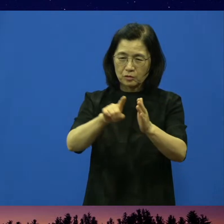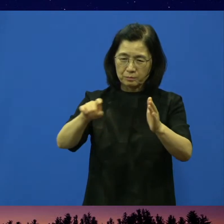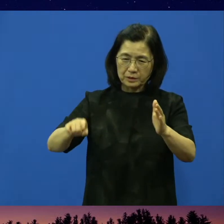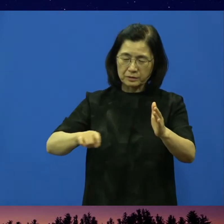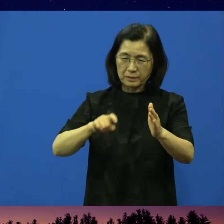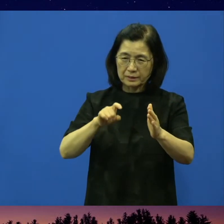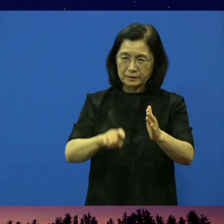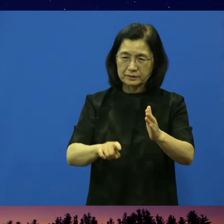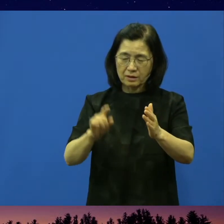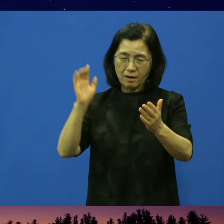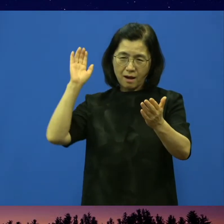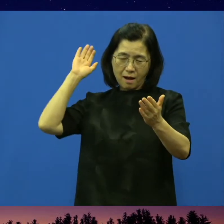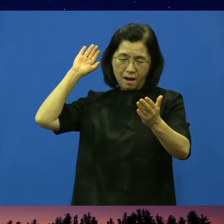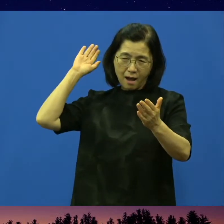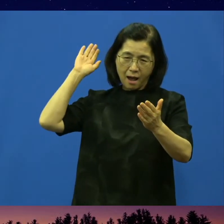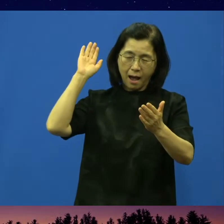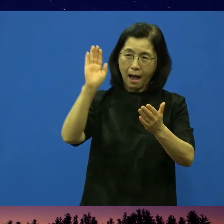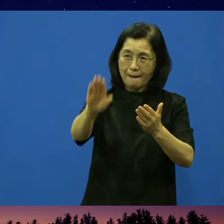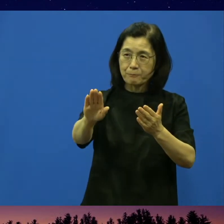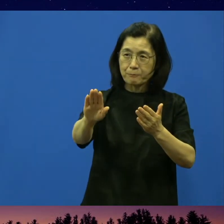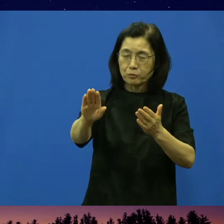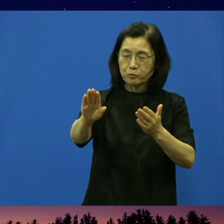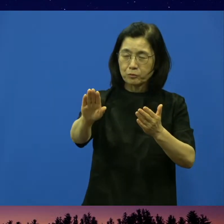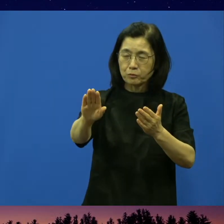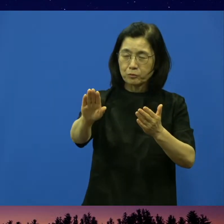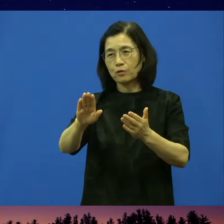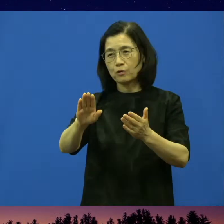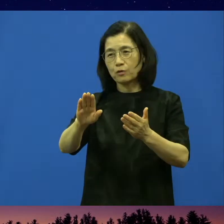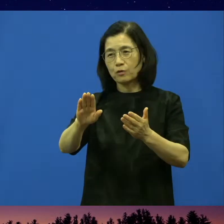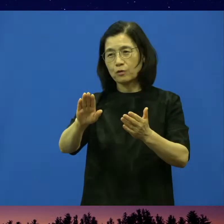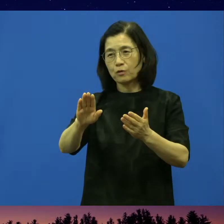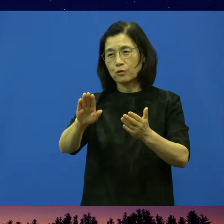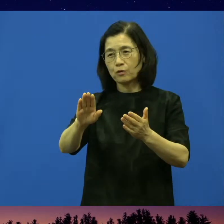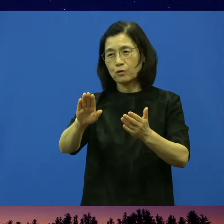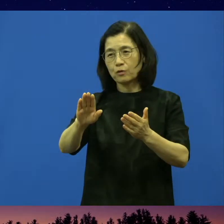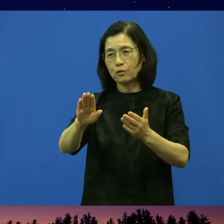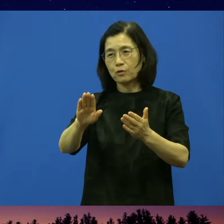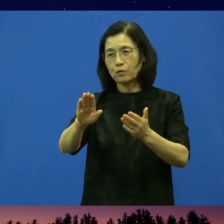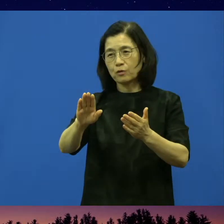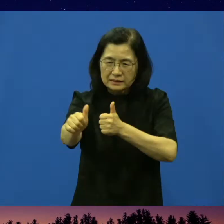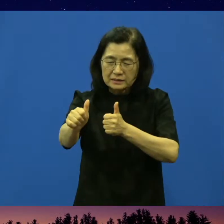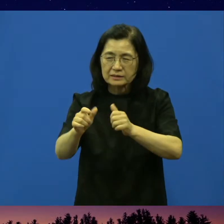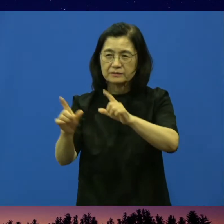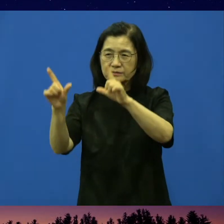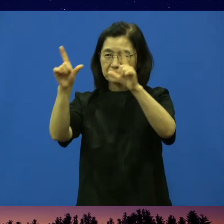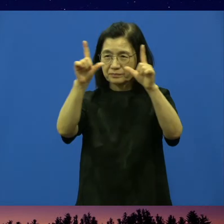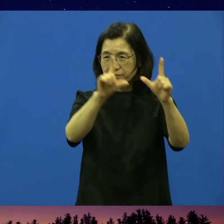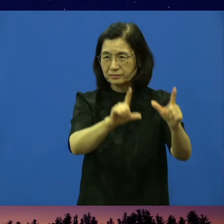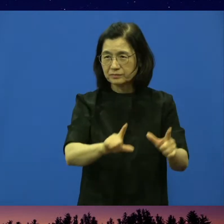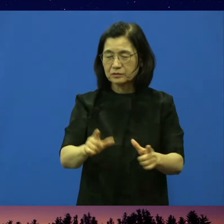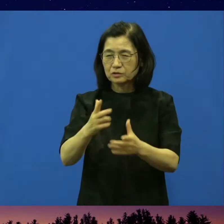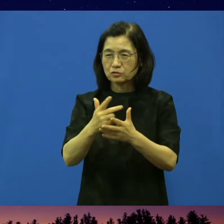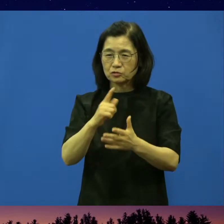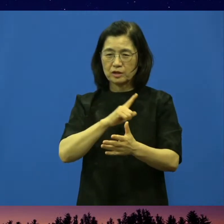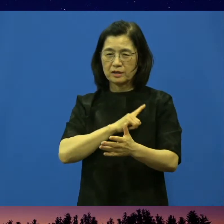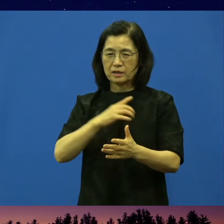나아가는 믿음의 승리를 누리는 여러분 되시기를 주의 이름으로 축원합니다.